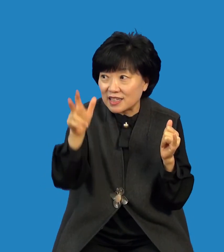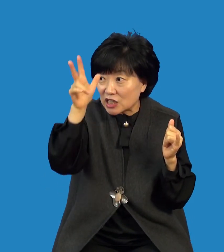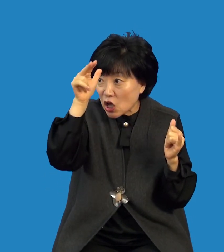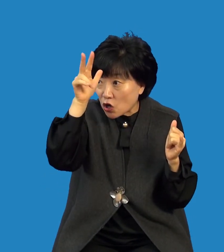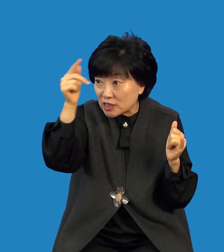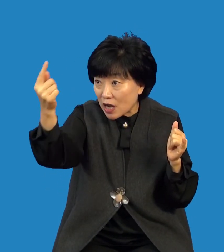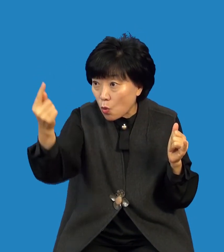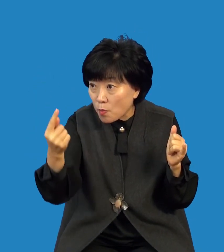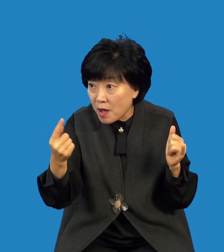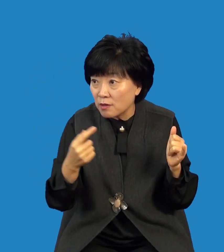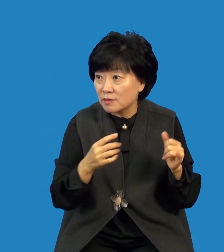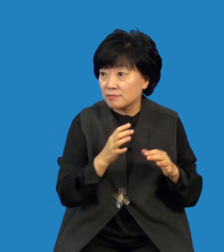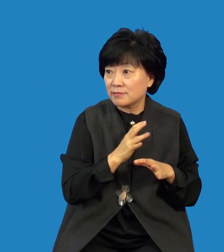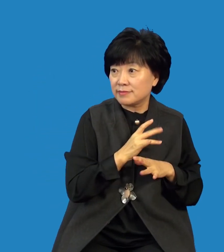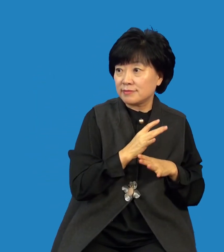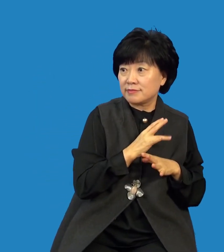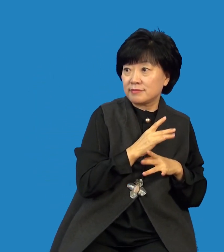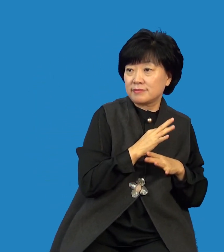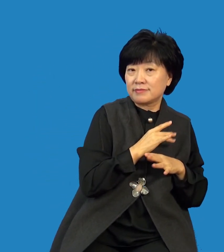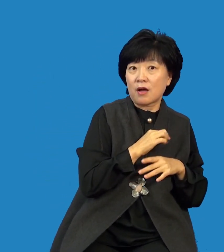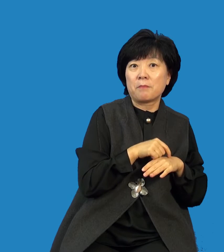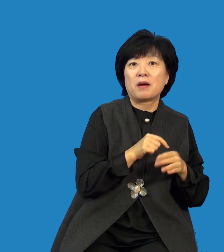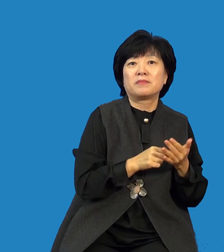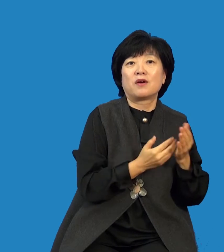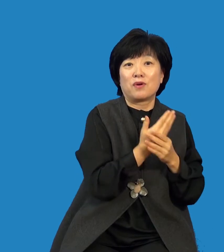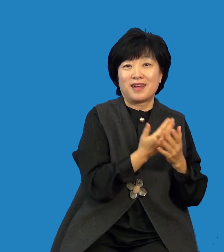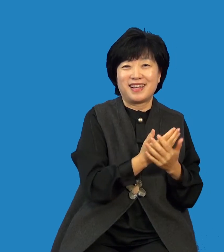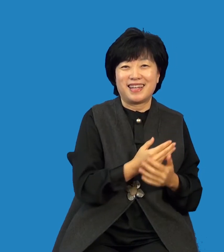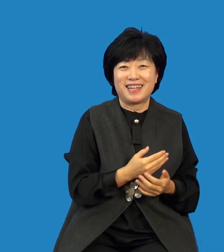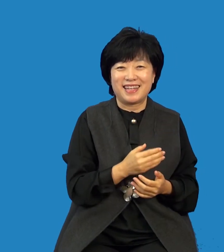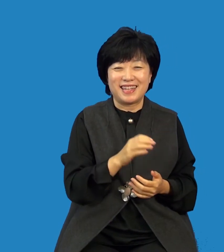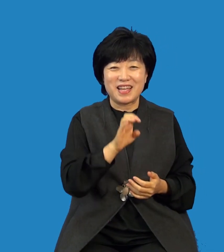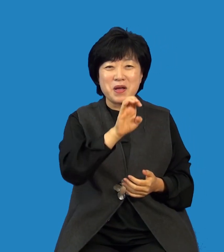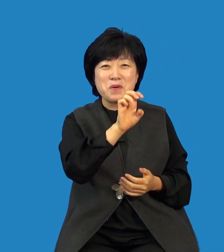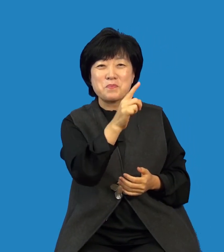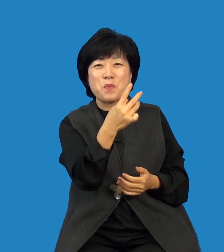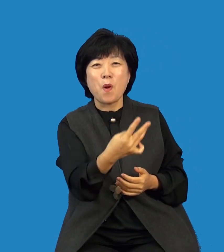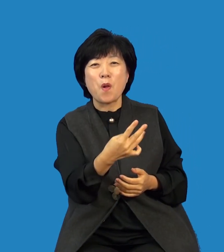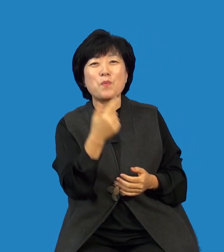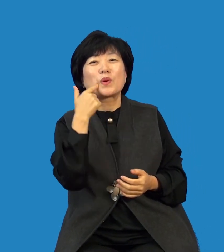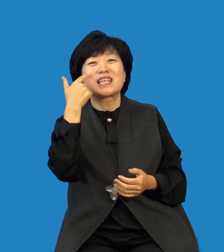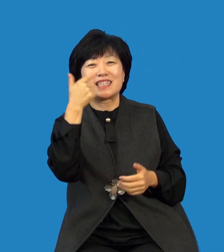얘기를 했는데 요즘도 사이렌 소리만 들으면 저절로 숨는데요.